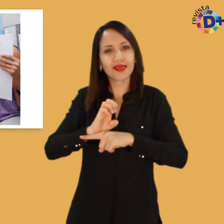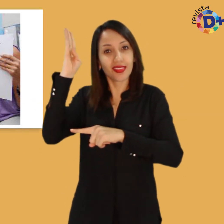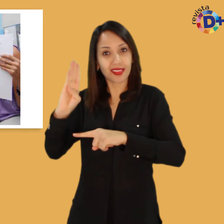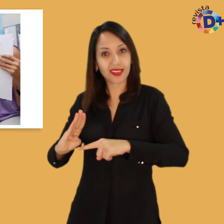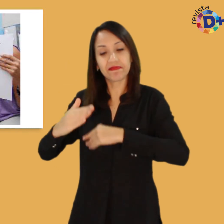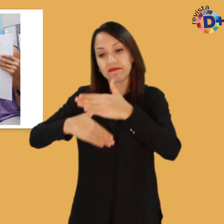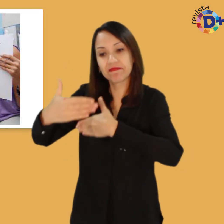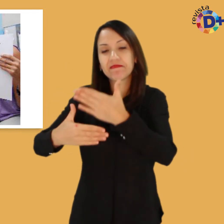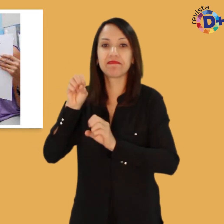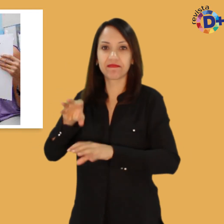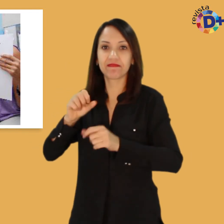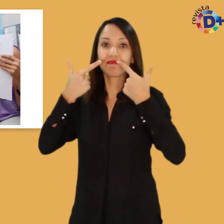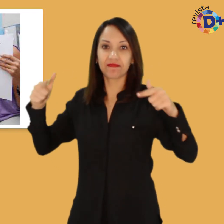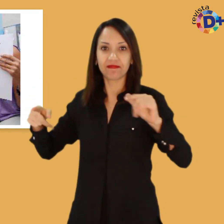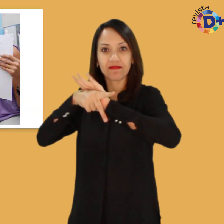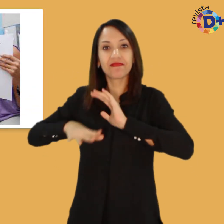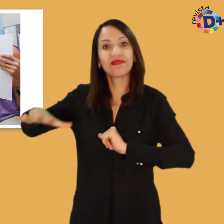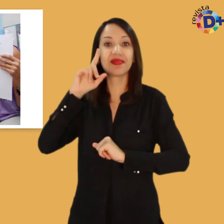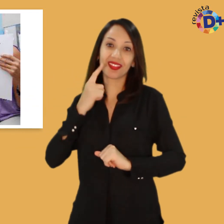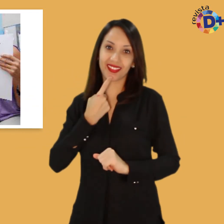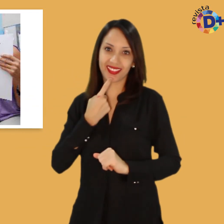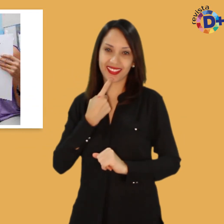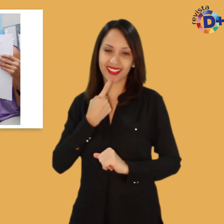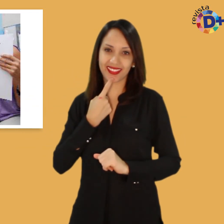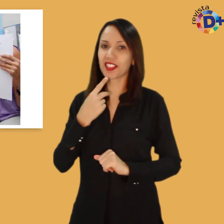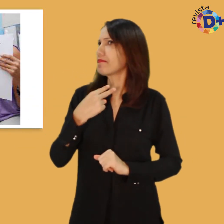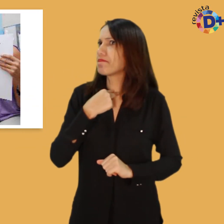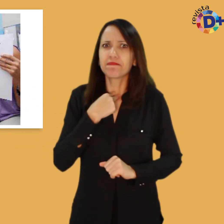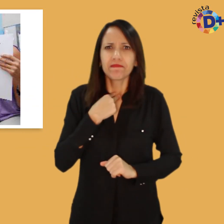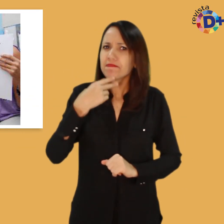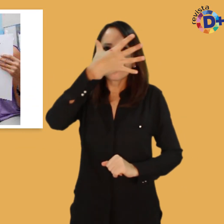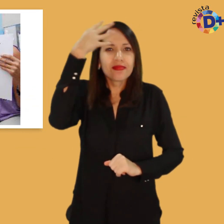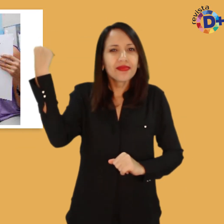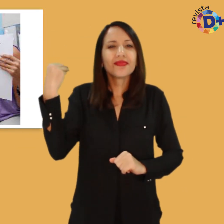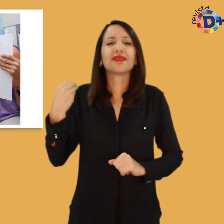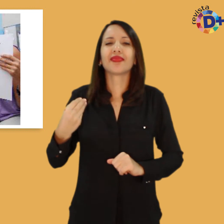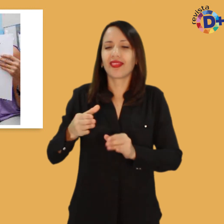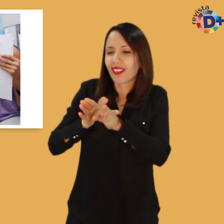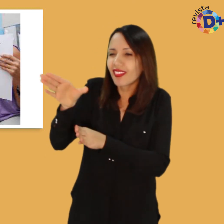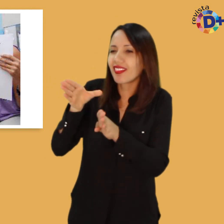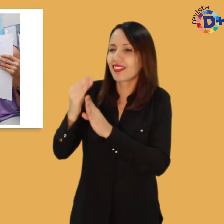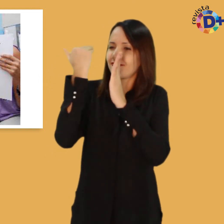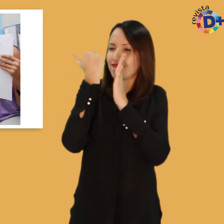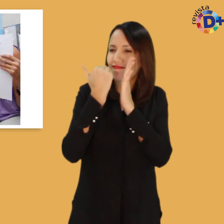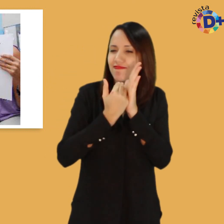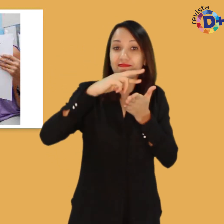os surdos. Não podemos nos esquecer, porém, que todas as recomendações do referido relatório,